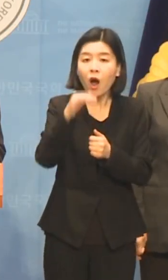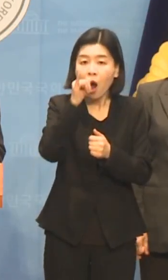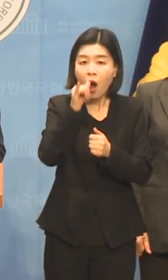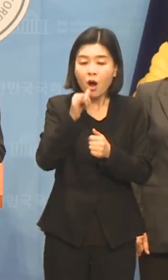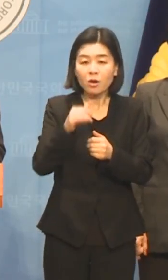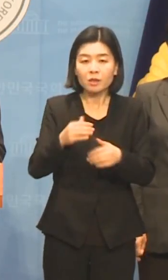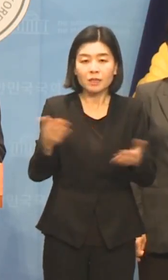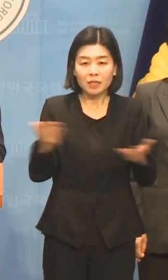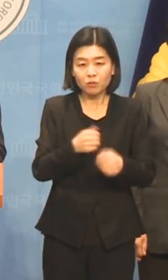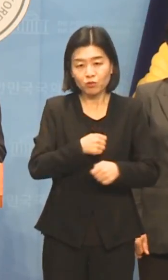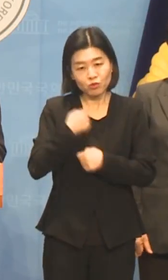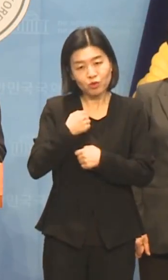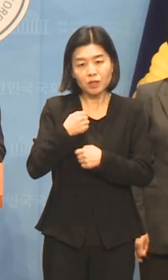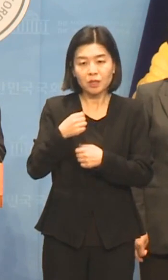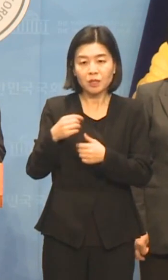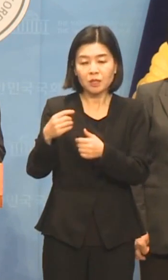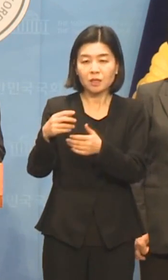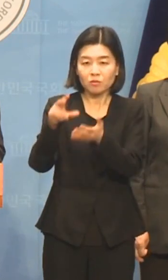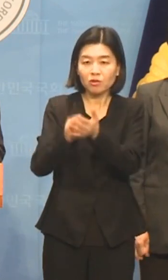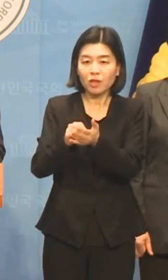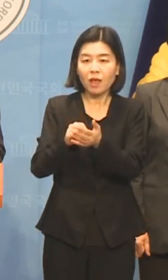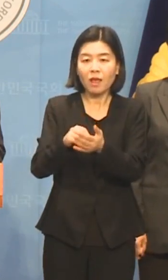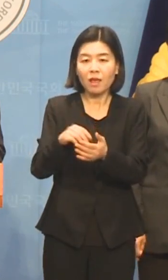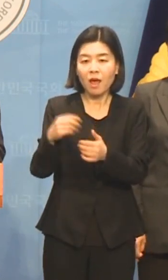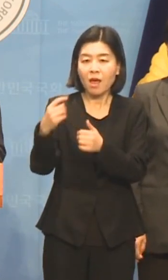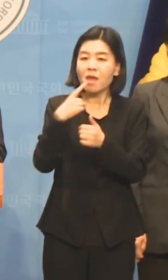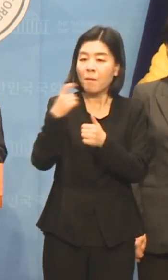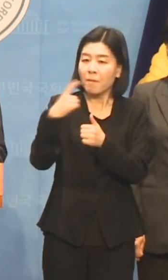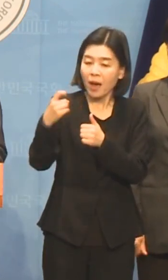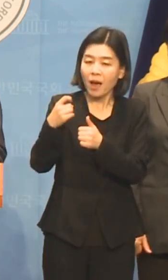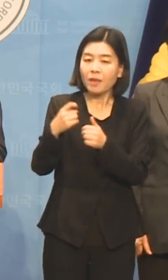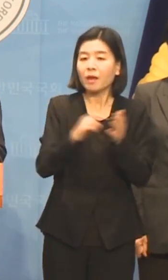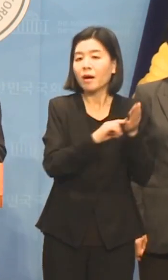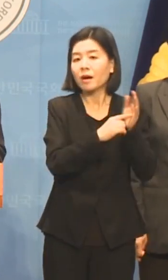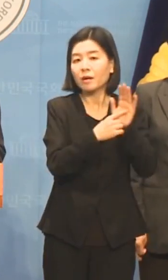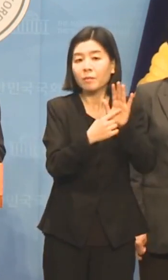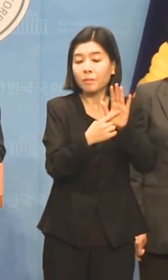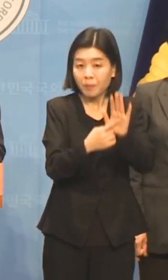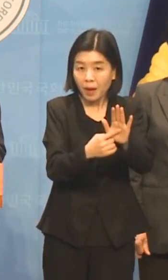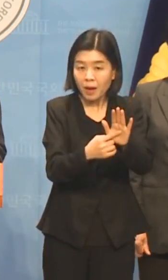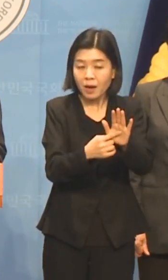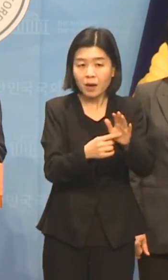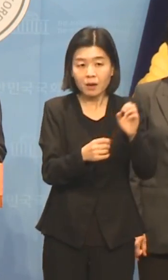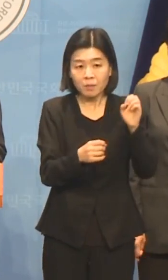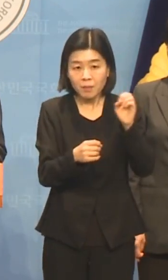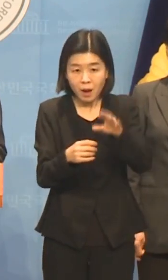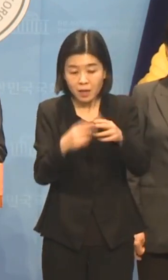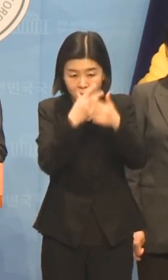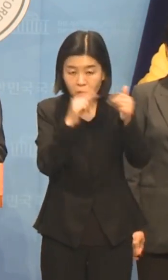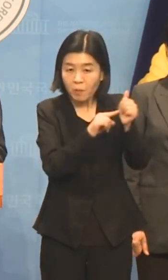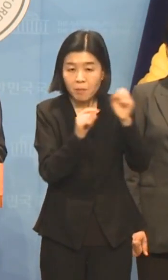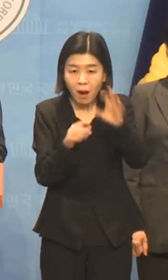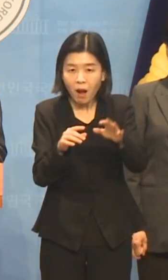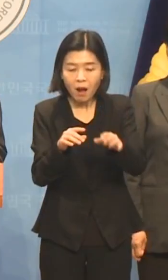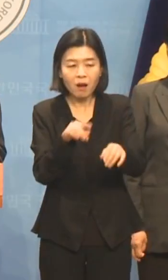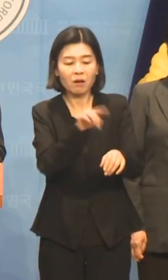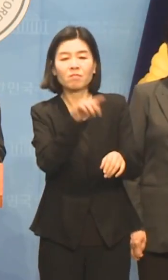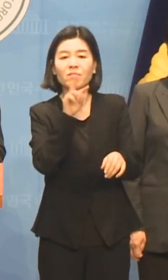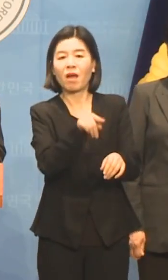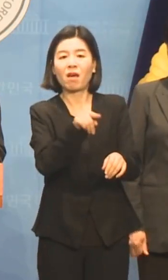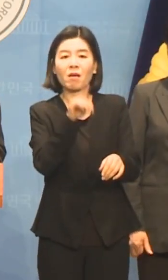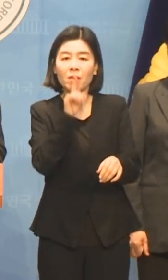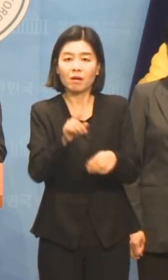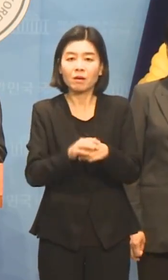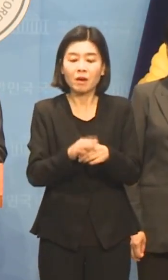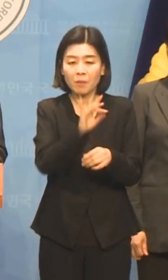이른 것으로 문제 삼겠다는 협박을 받았다는 주장을 문제 삼았습니다. 그러니까 백현동 사업과는 무관한